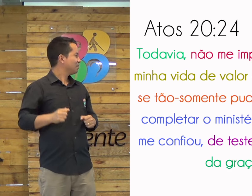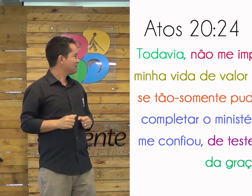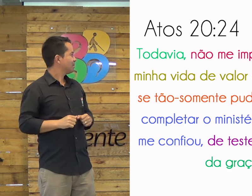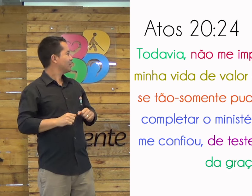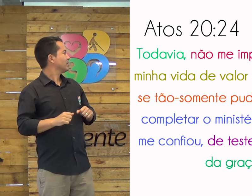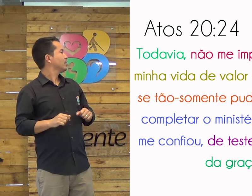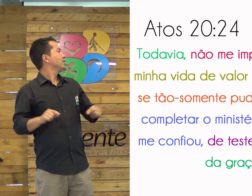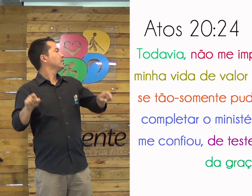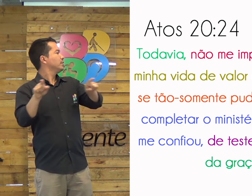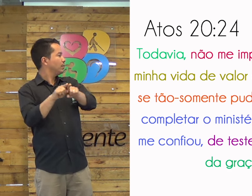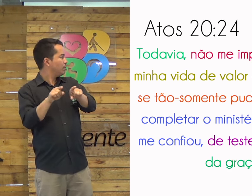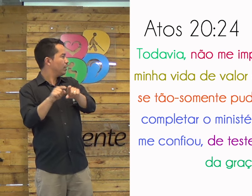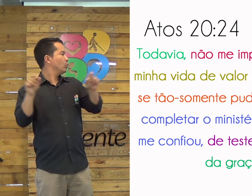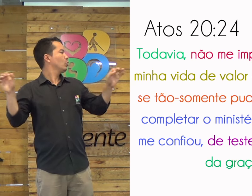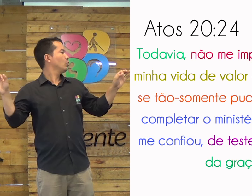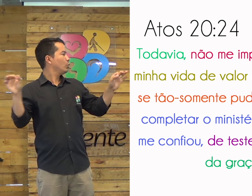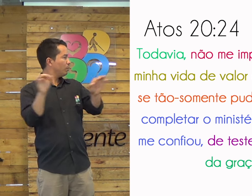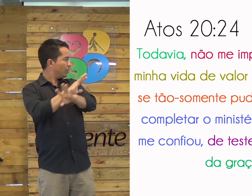ministério,